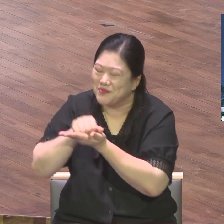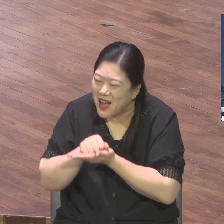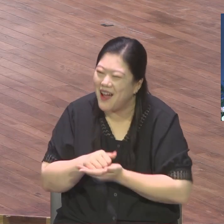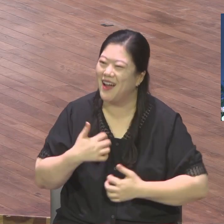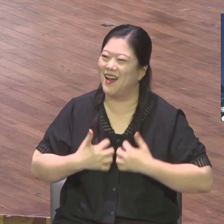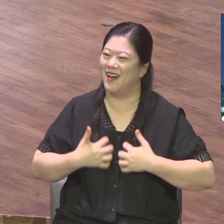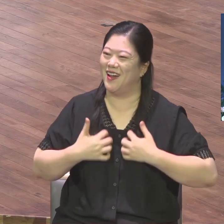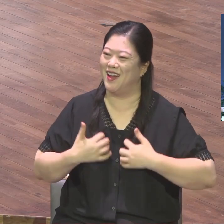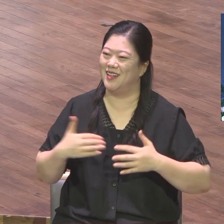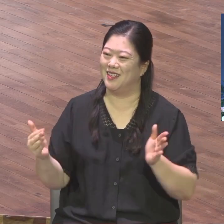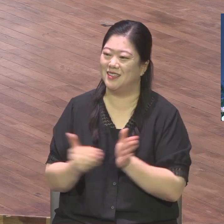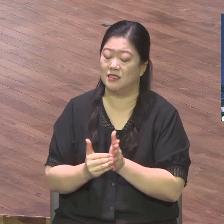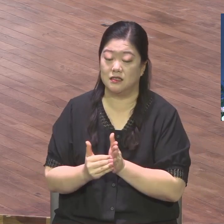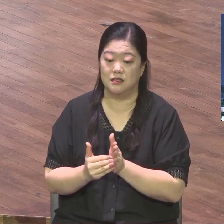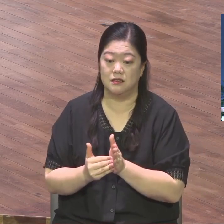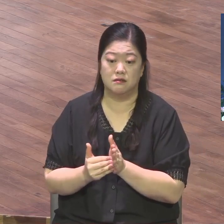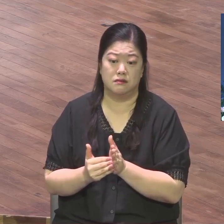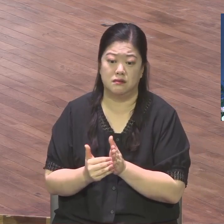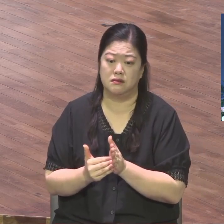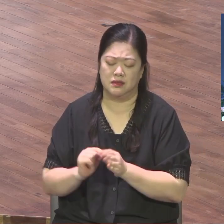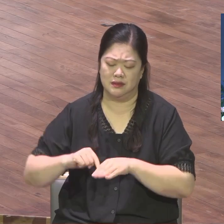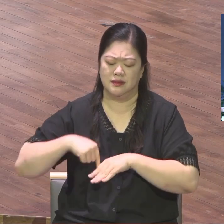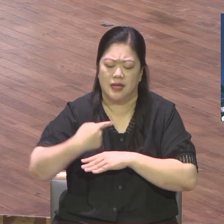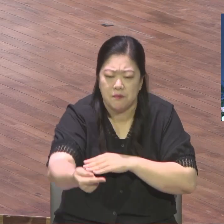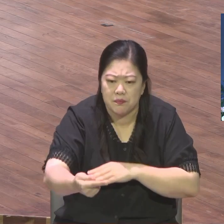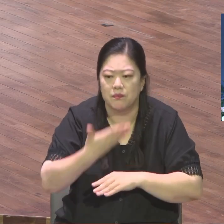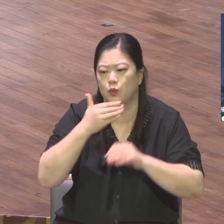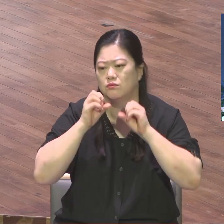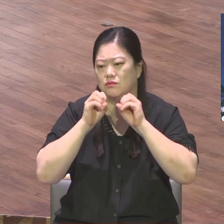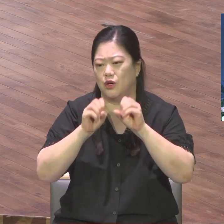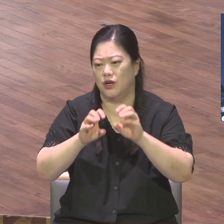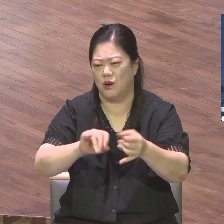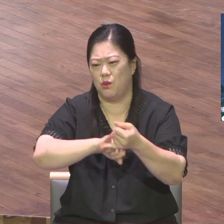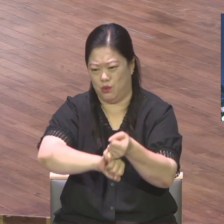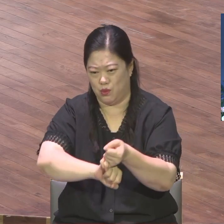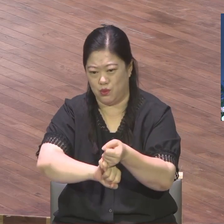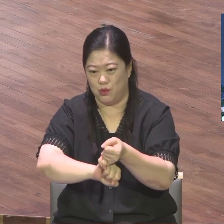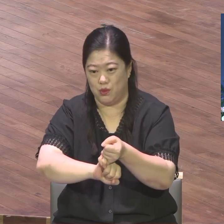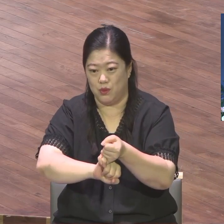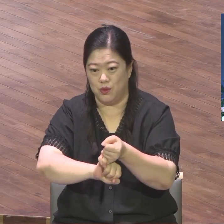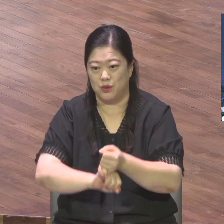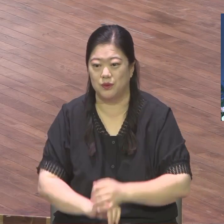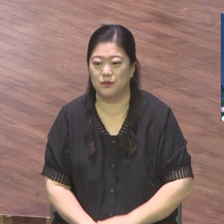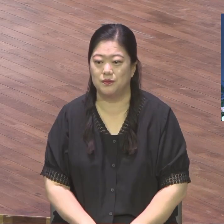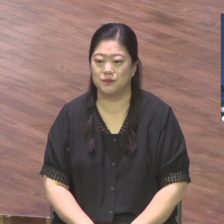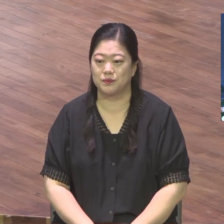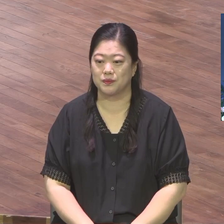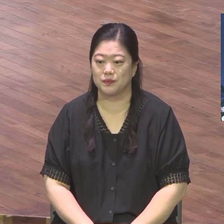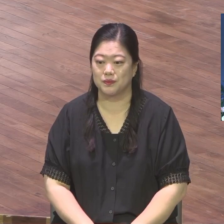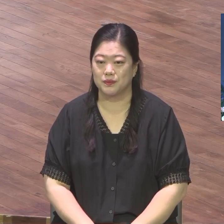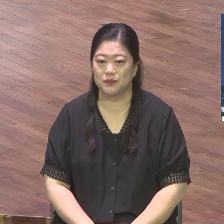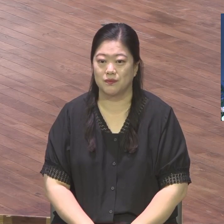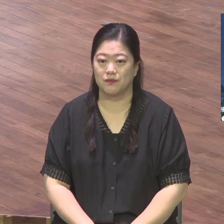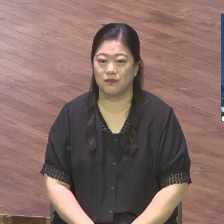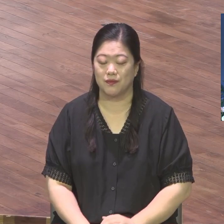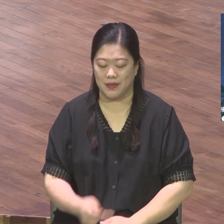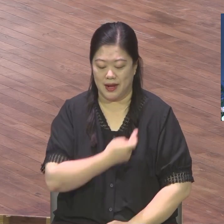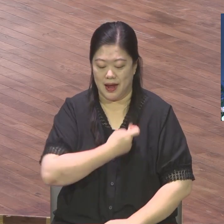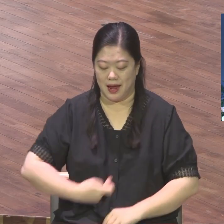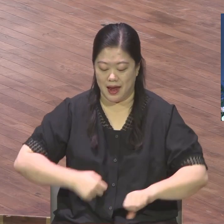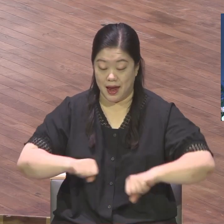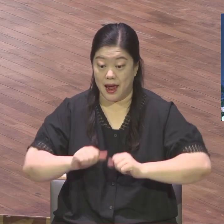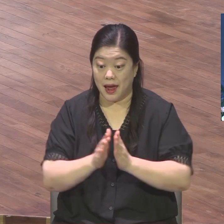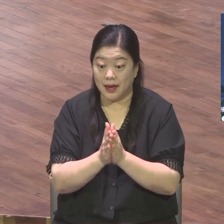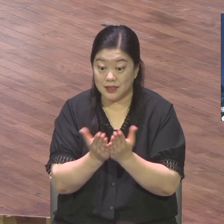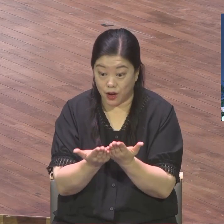예수님께서 직접 기록한 사복음서의 결말이고, 이 놀랍게도 사도행전의 결말에 우리 하나님의 자녀가